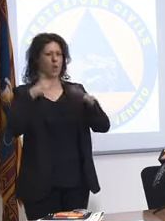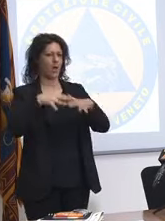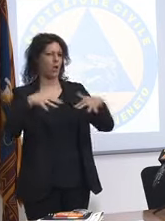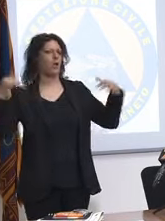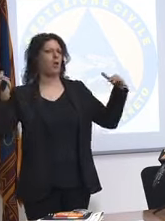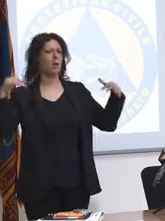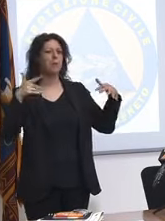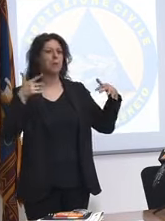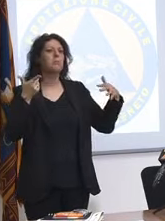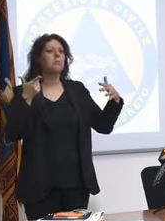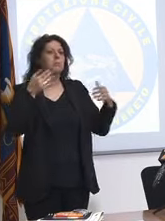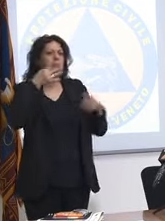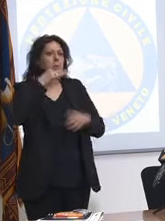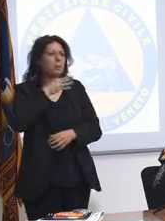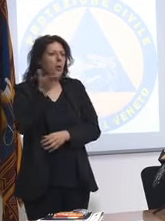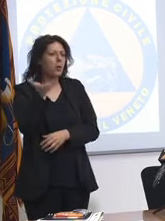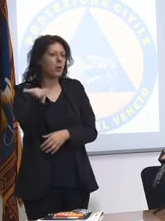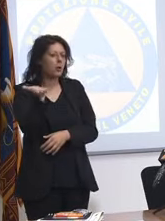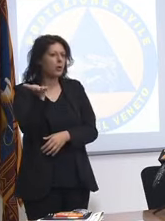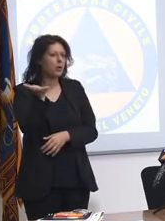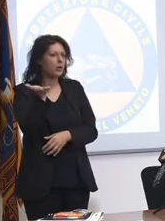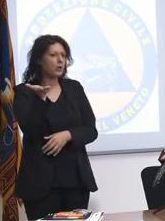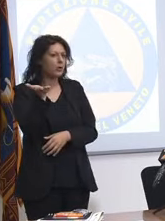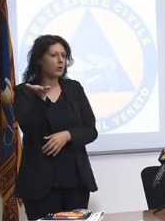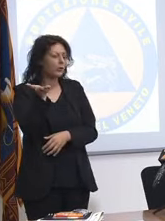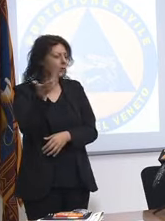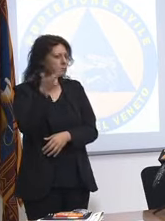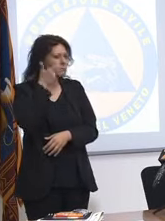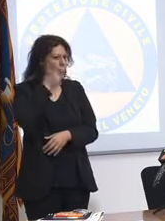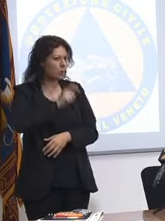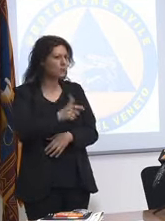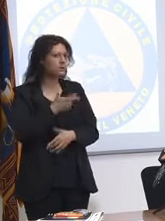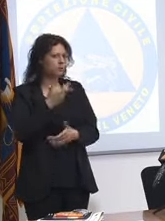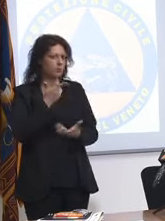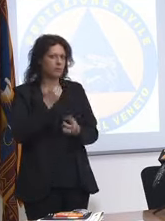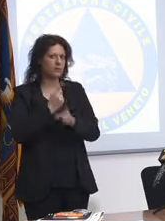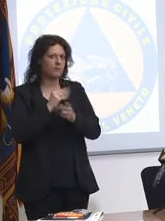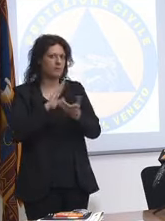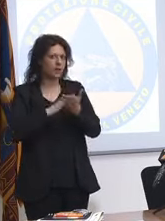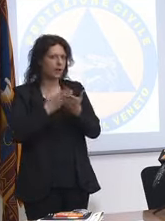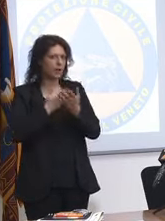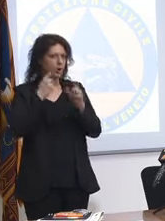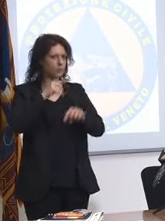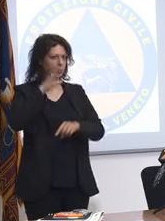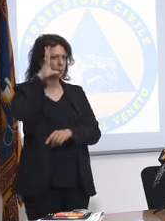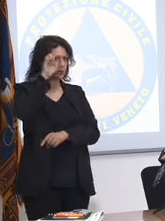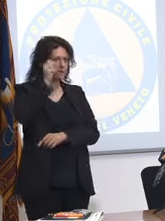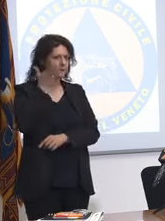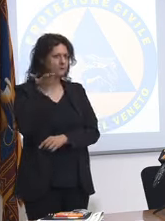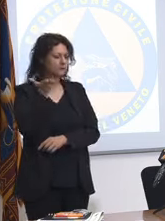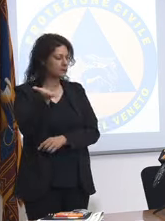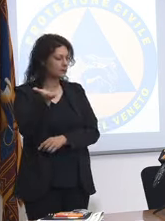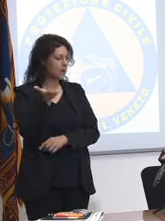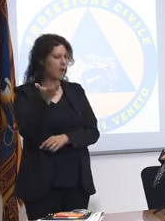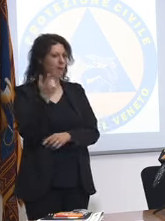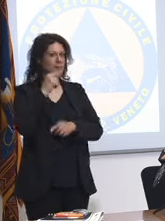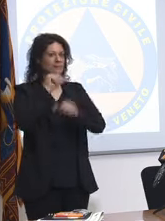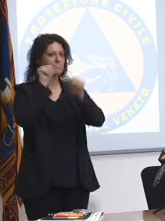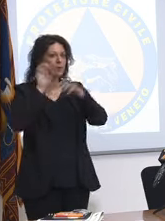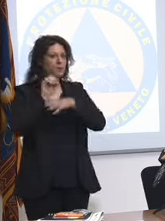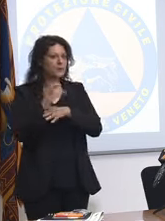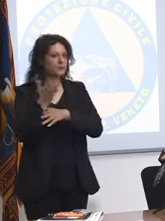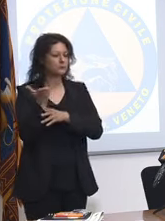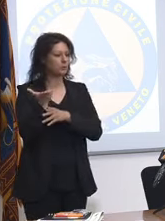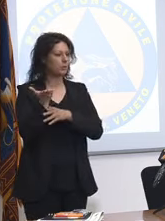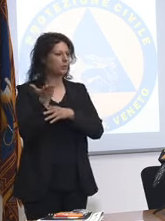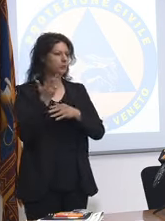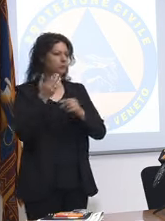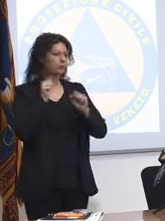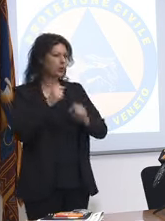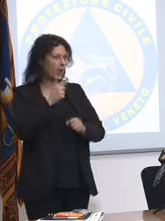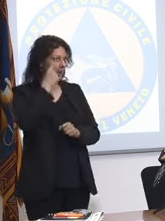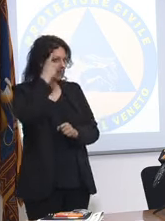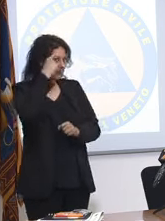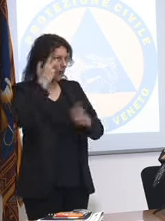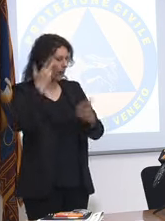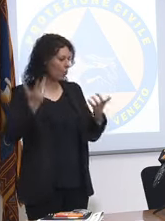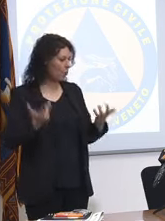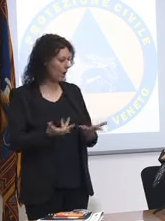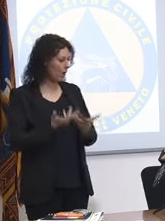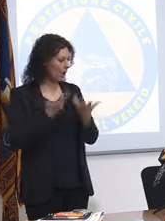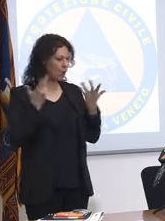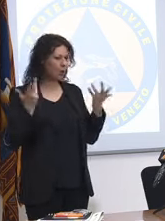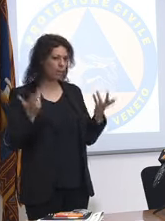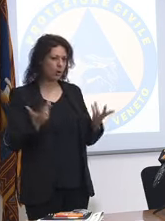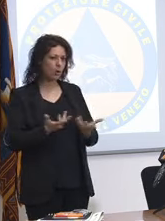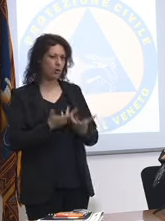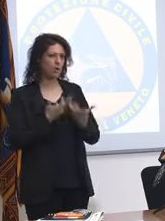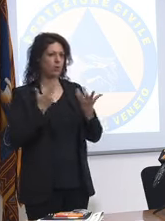senso anche alla cultura, alla scuola, all'università e al processo formativo. Avete in mente di elaborare, direi